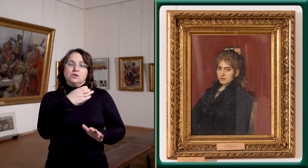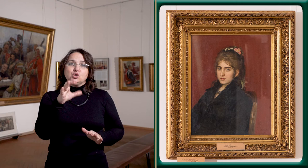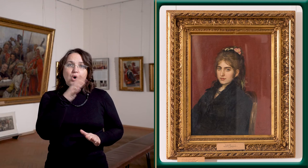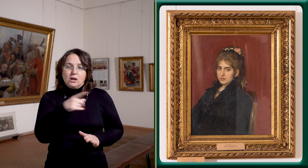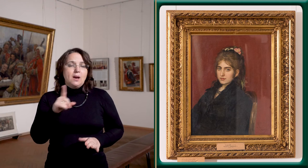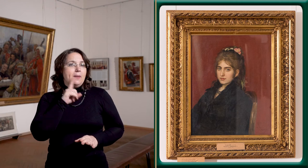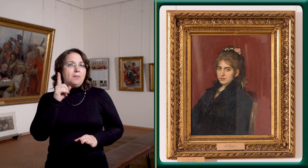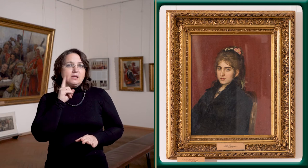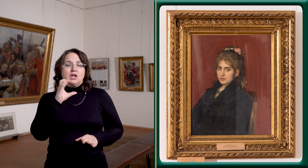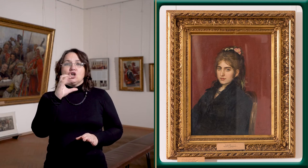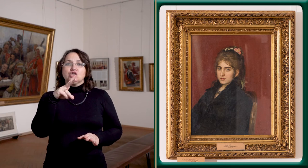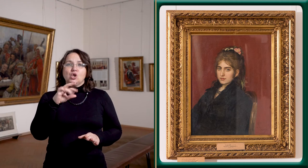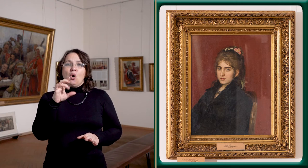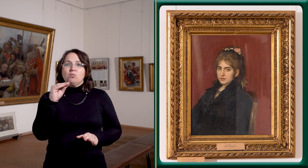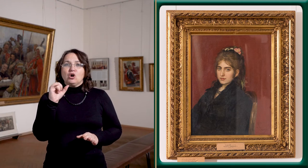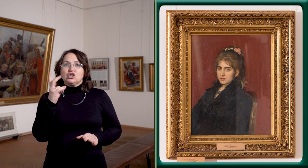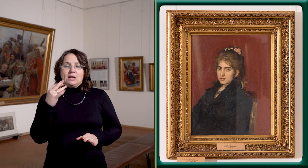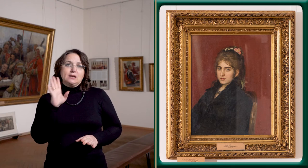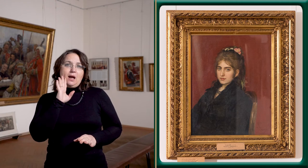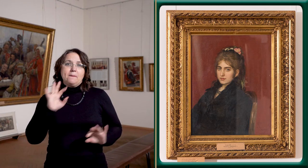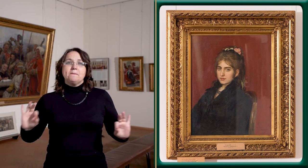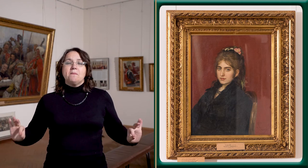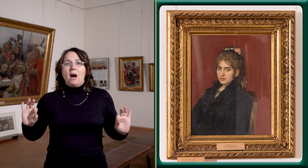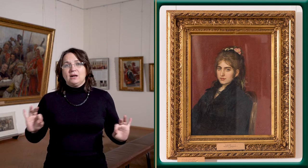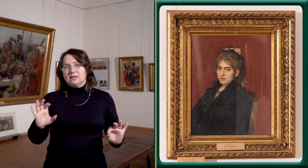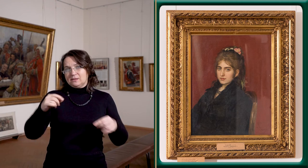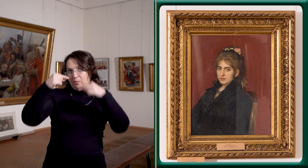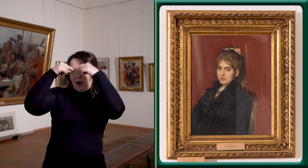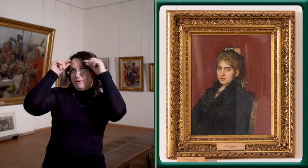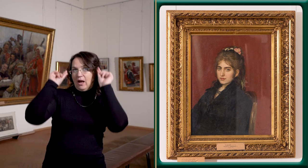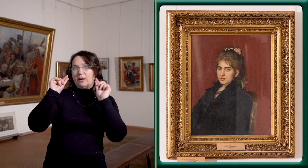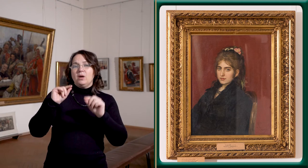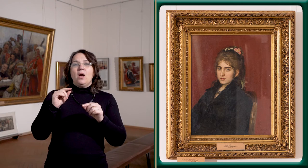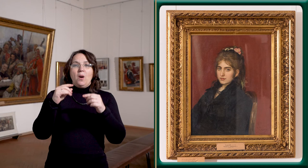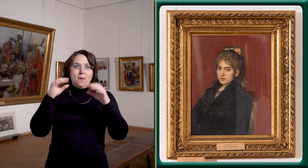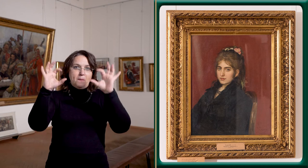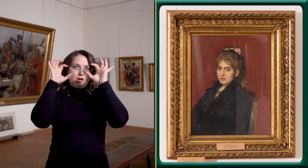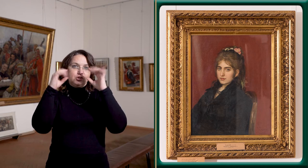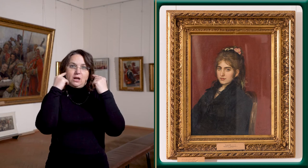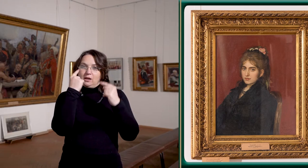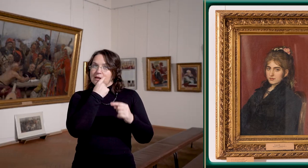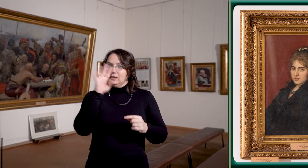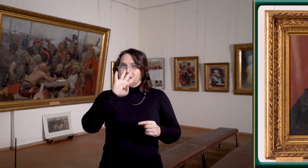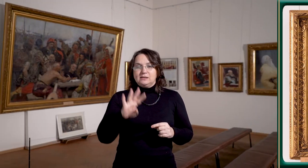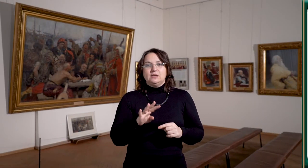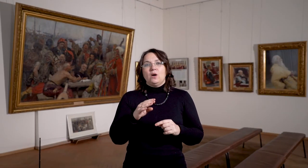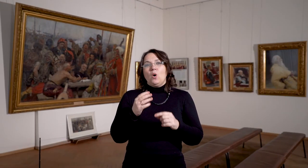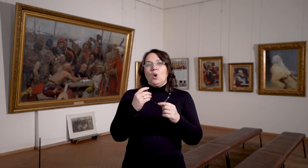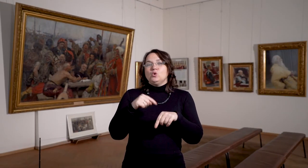столетия. Молодая слобожанская барышня с собольими бровями, огромные серые глаза в пол лица, чувственные